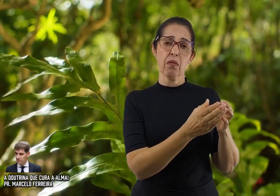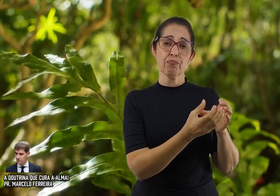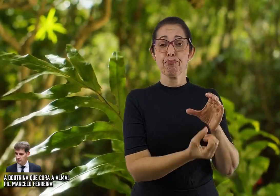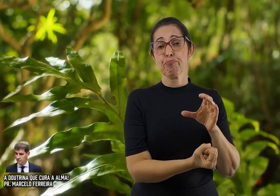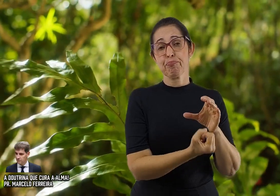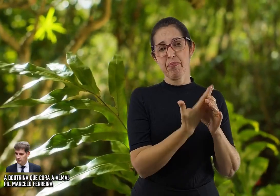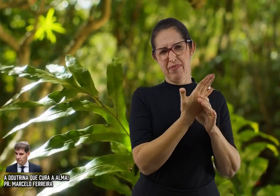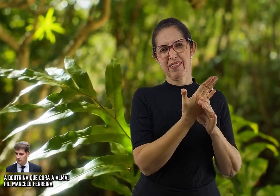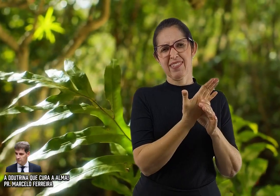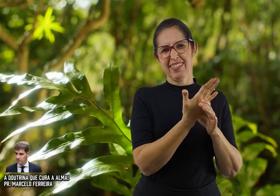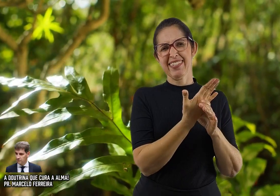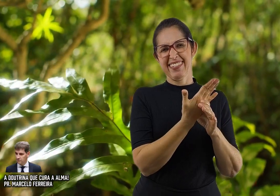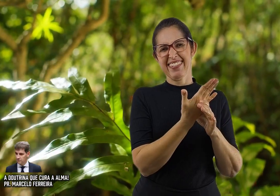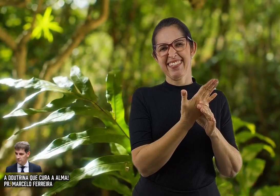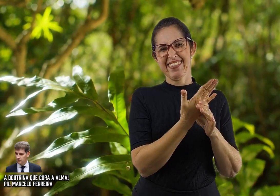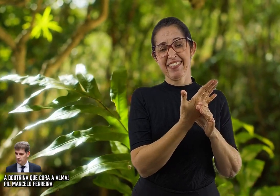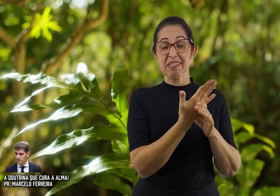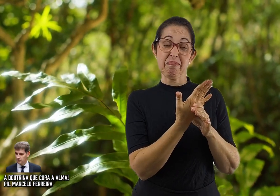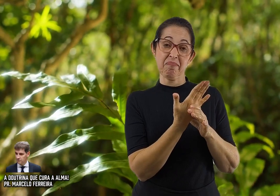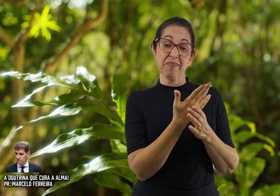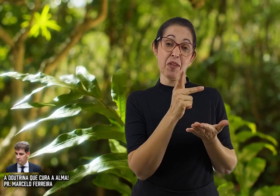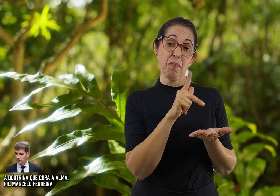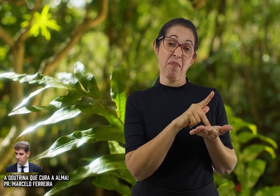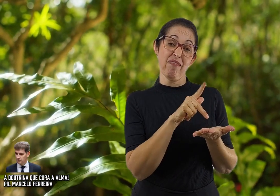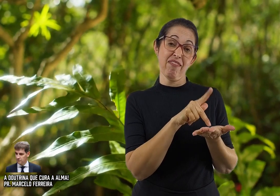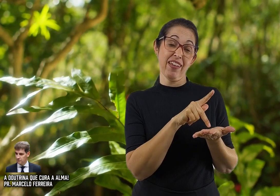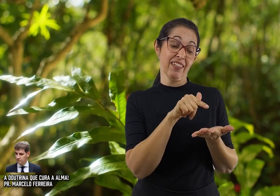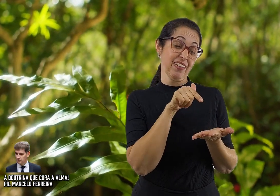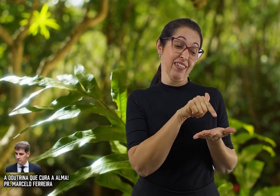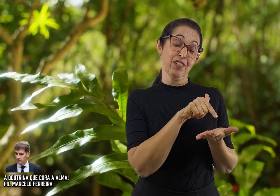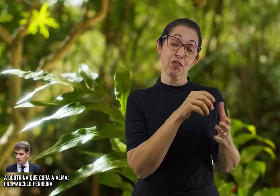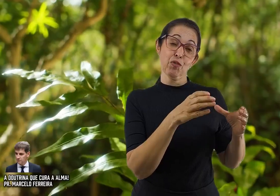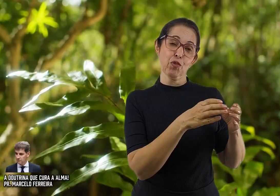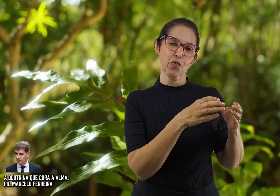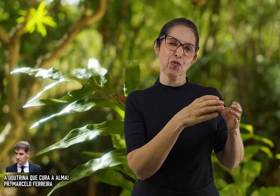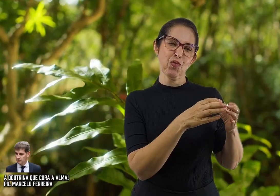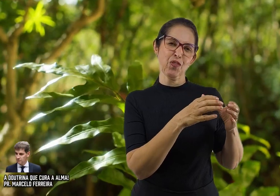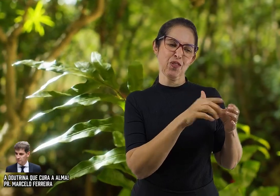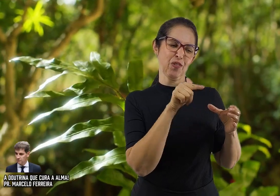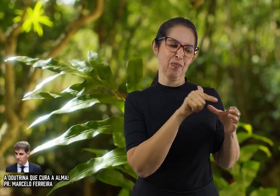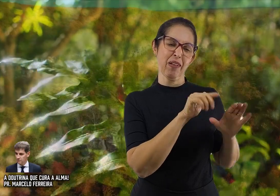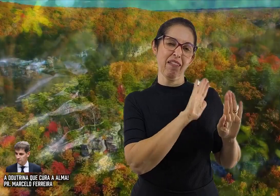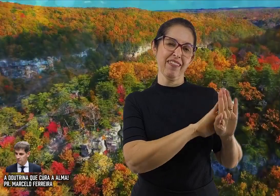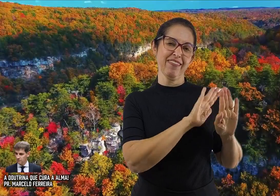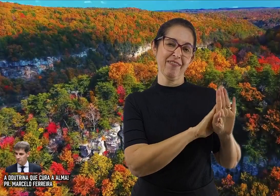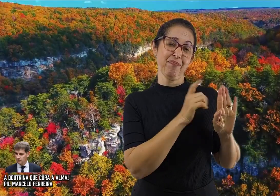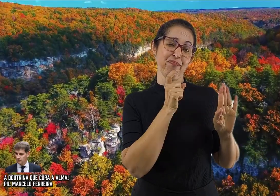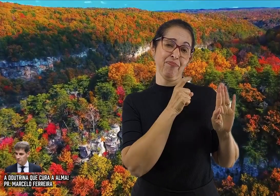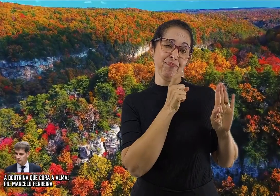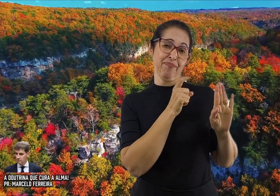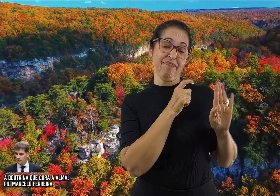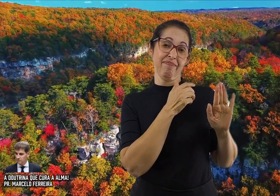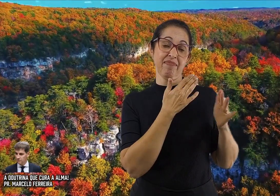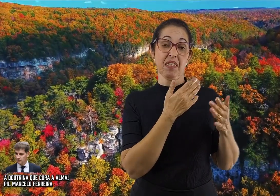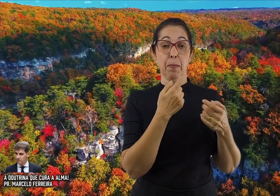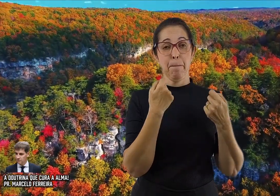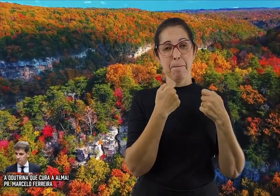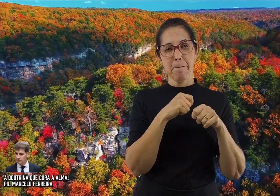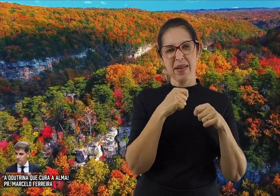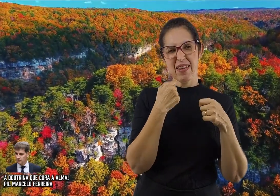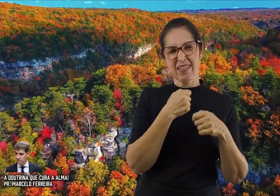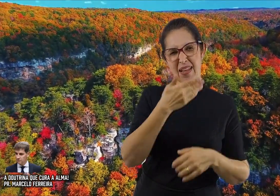uma verdade estabelecida por uma entidade religiosa que não precisa de